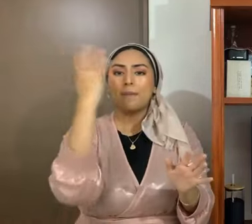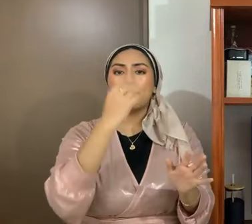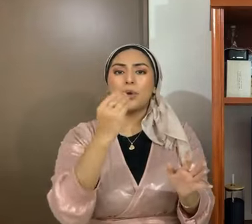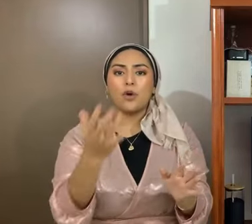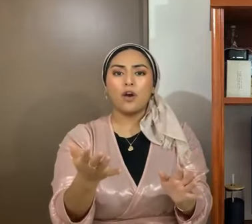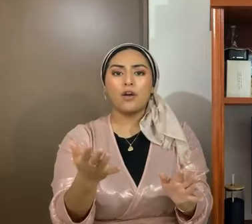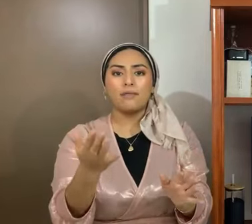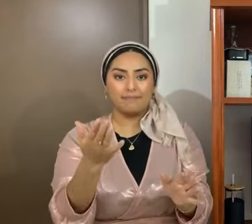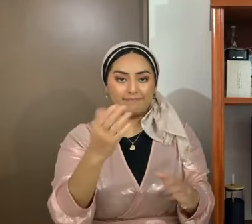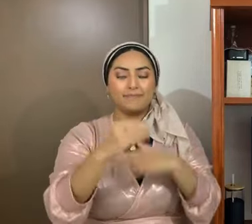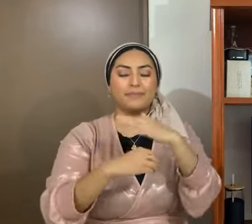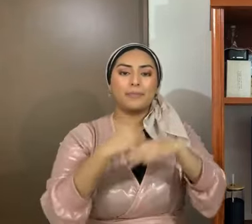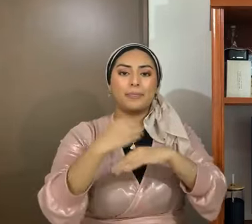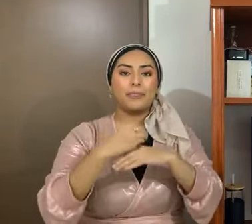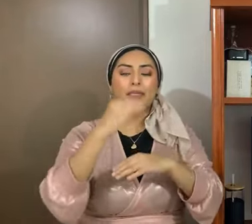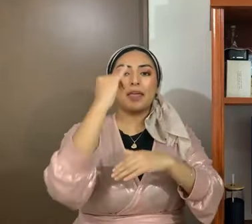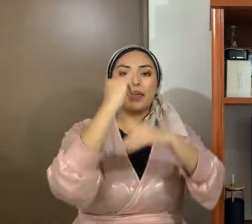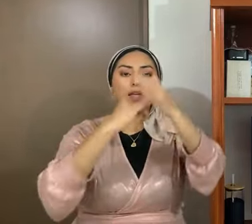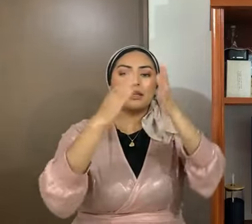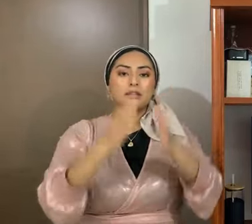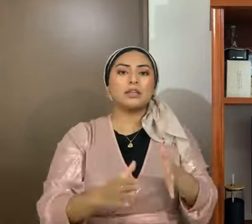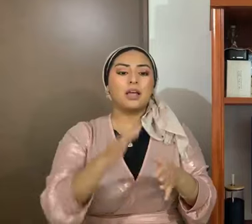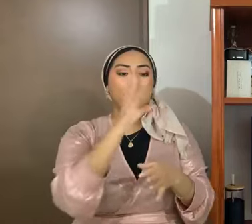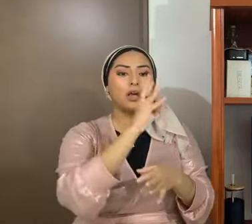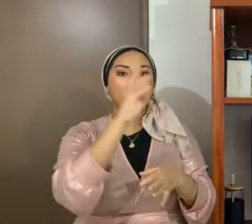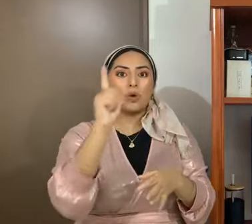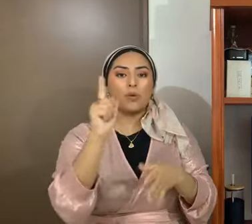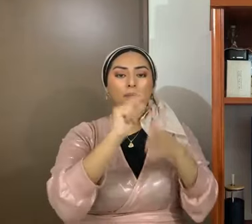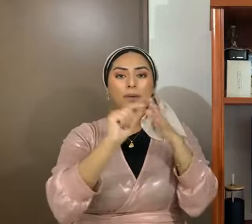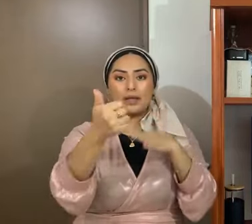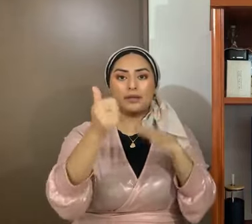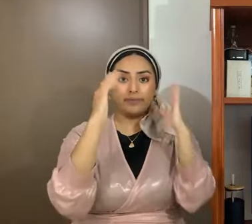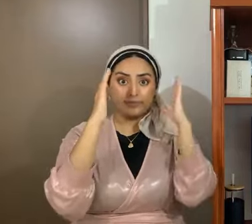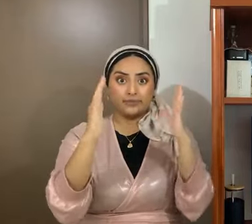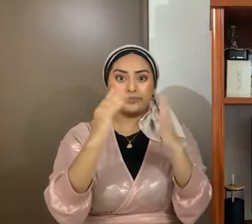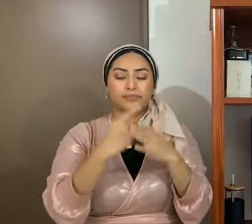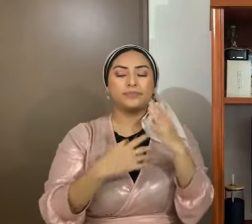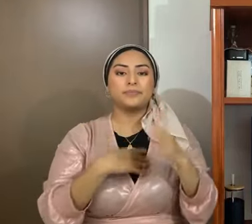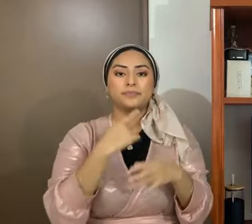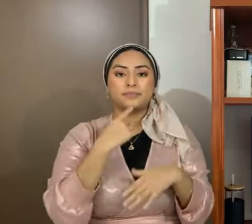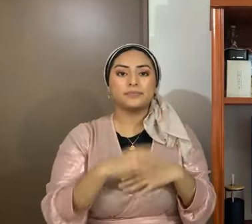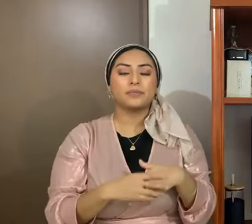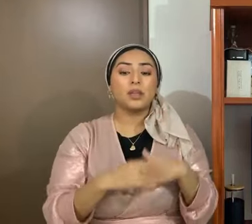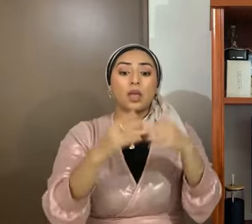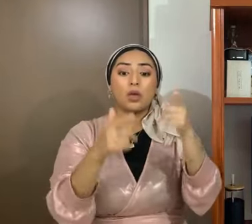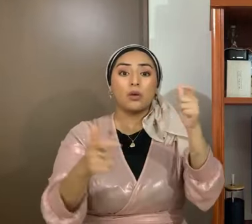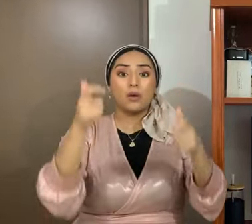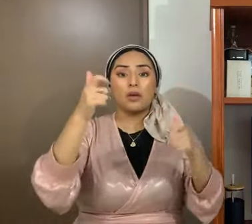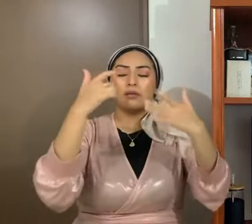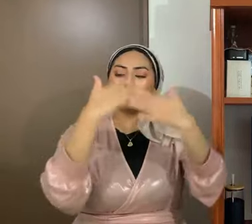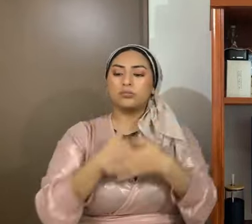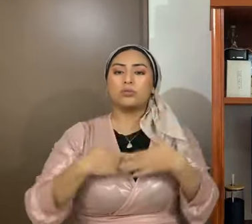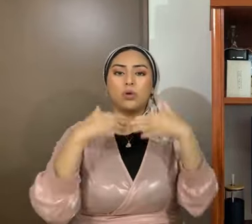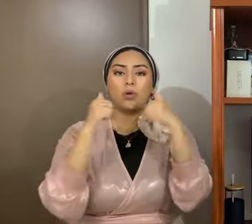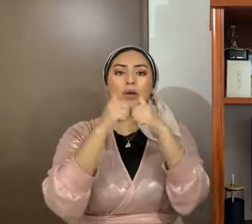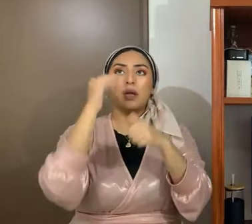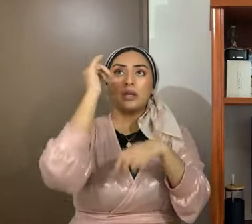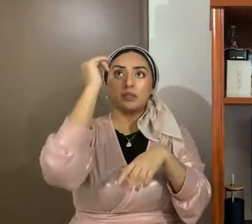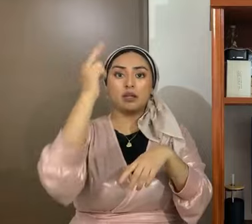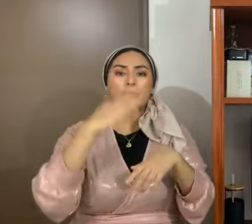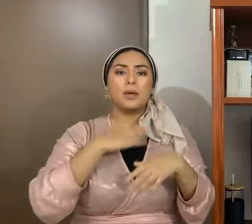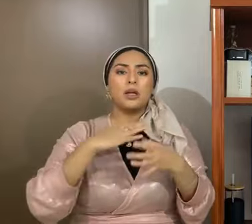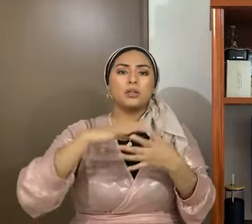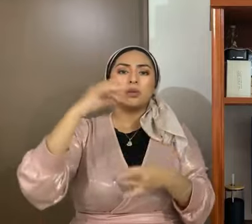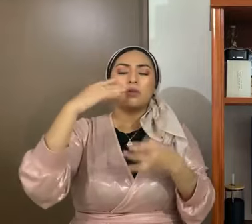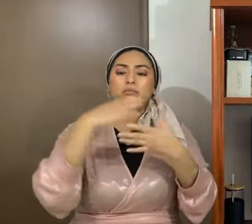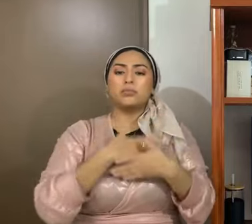hermosa. Amén. Isaías 61, verso 10. Mucha atención. En gran manera me gozaré en Yahweh. Mi alma